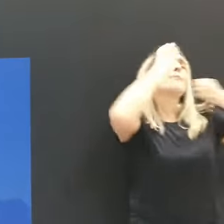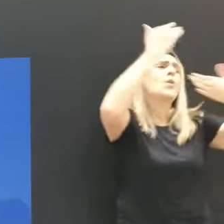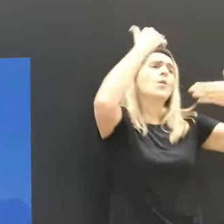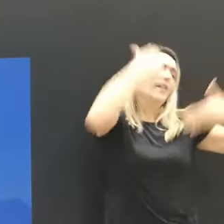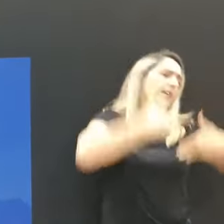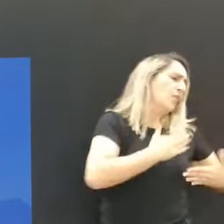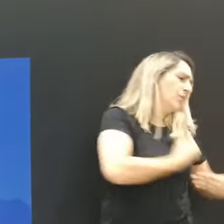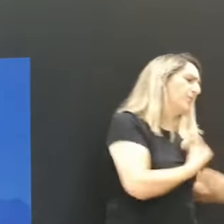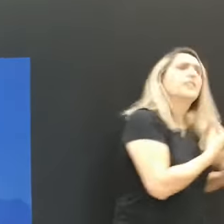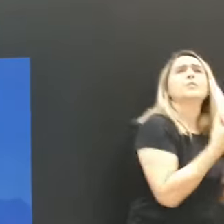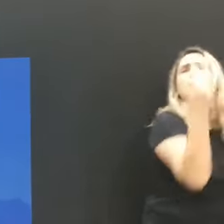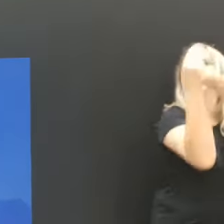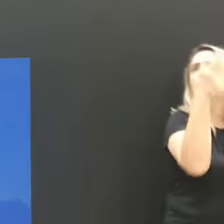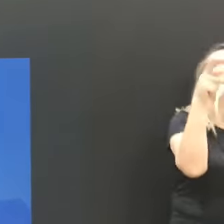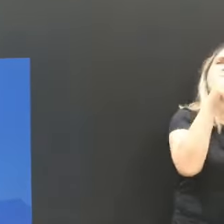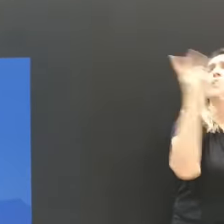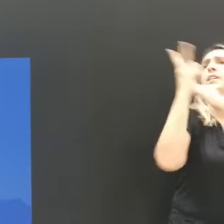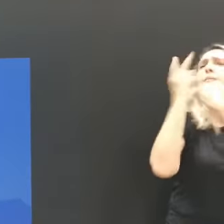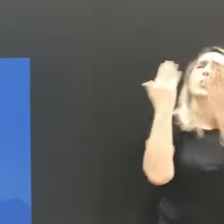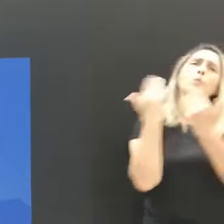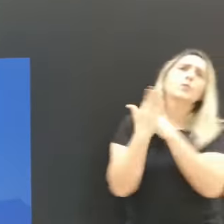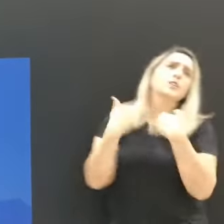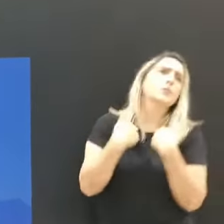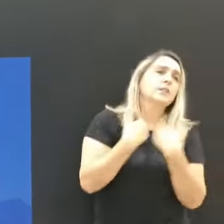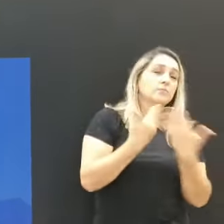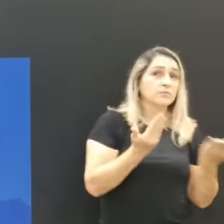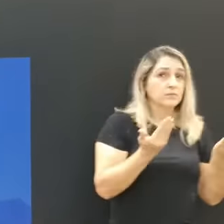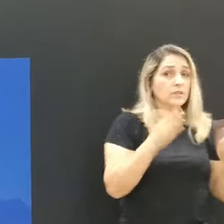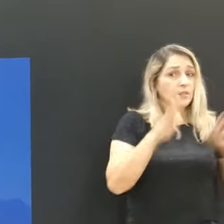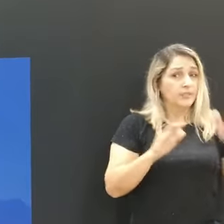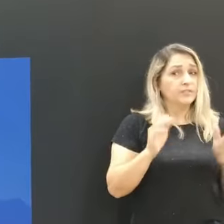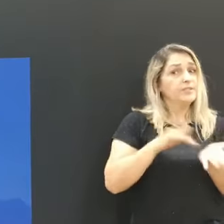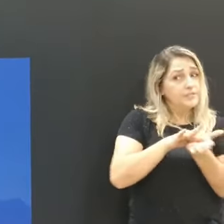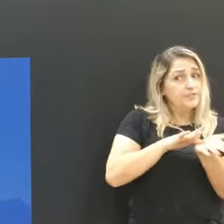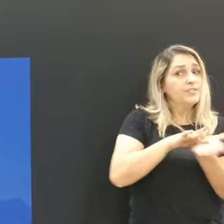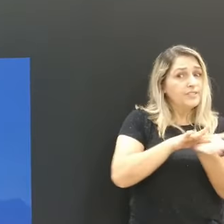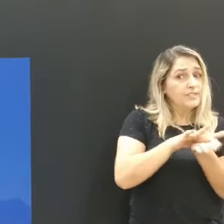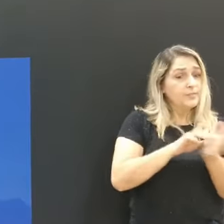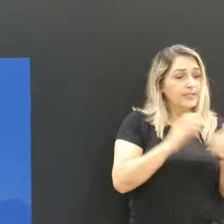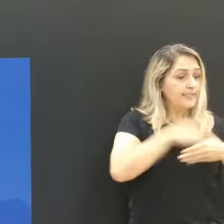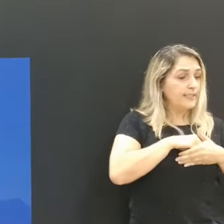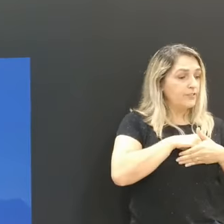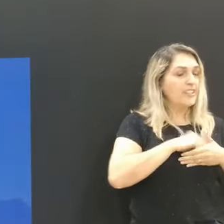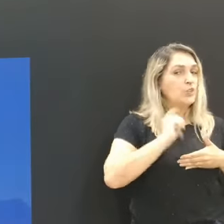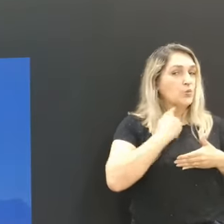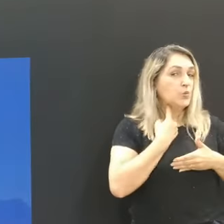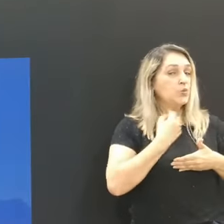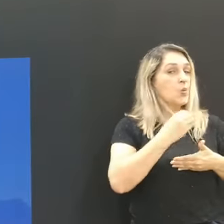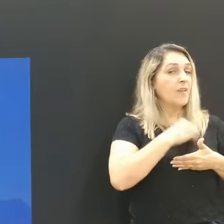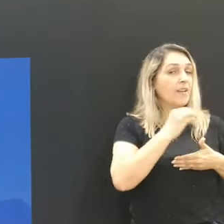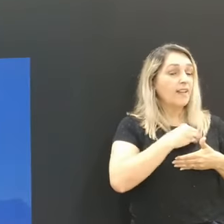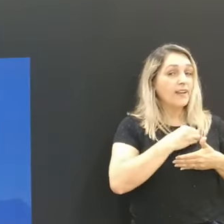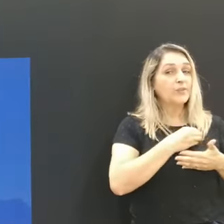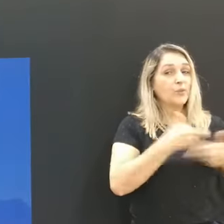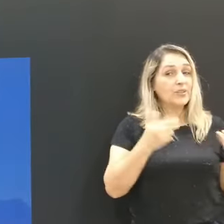sendo sincera. Já a outra pessoa, não. Está demonstrando algo que não tem, é um fingimento. Porque dentro do